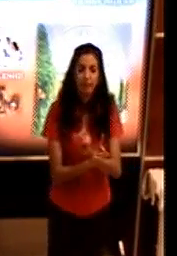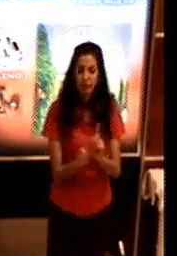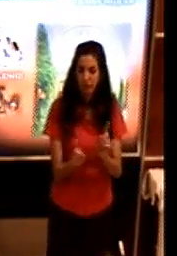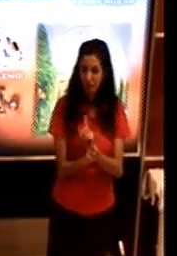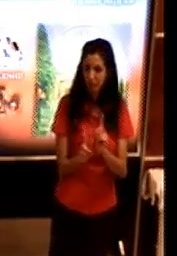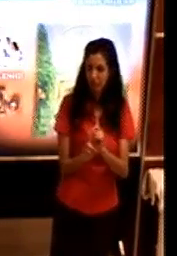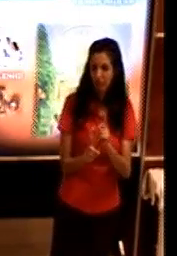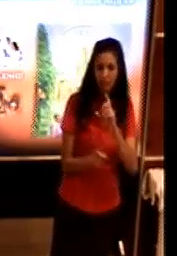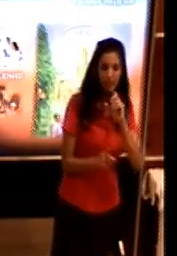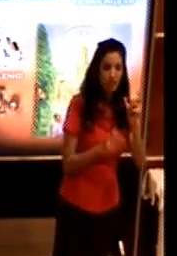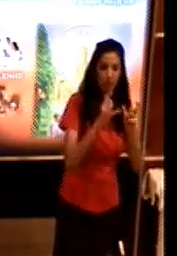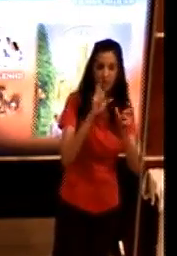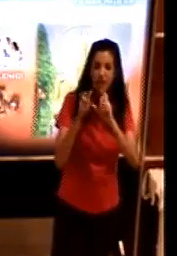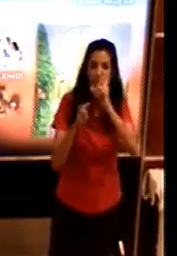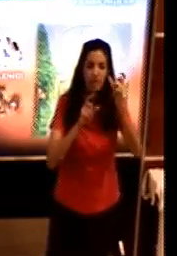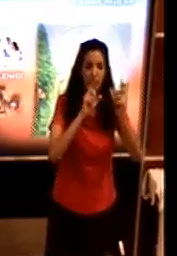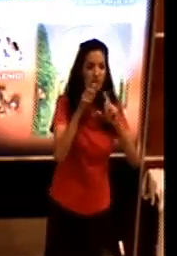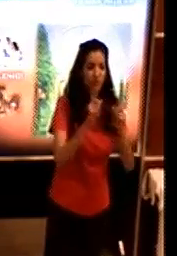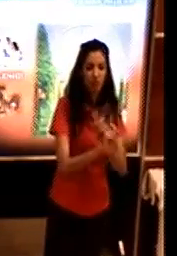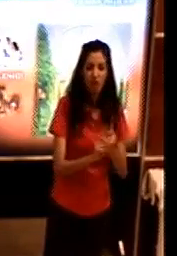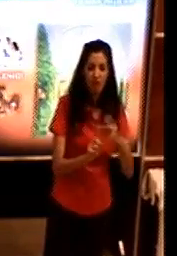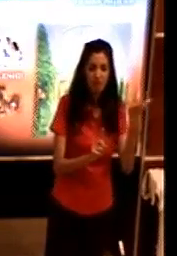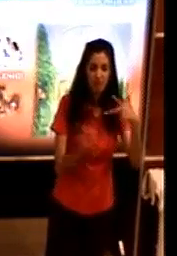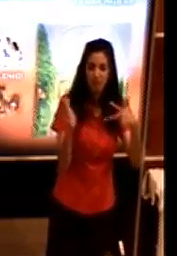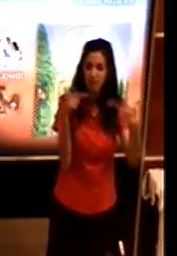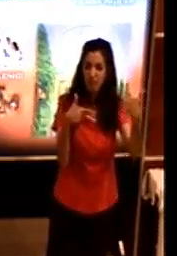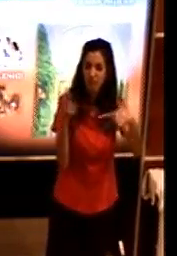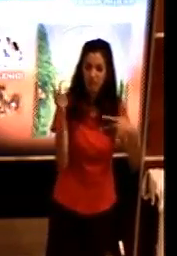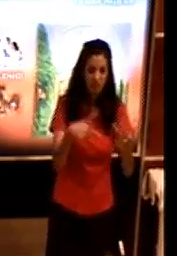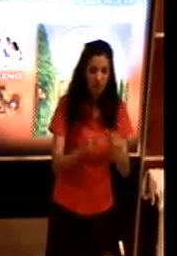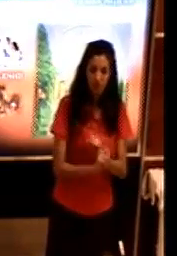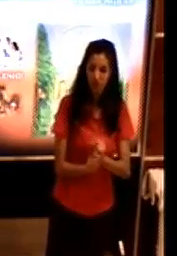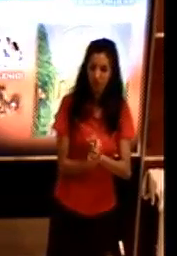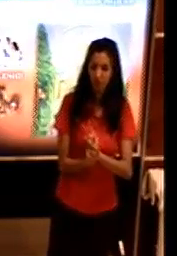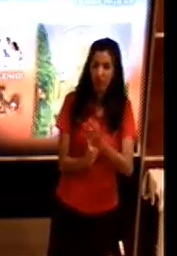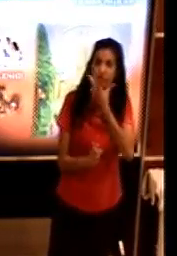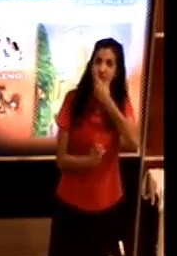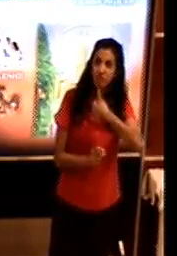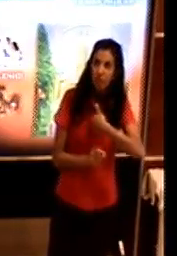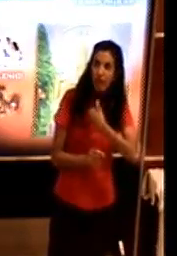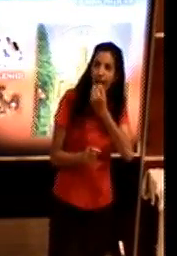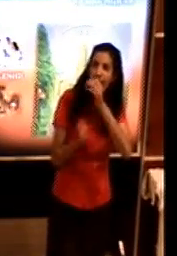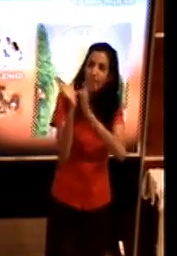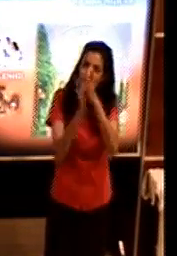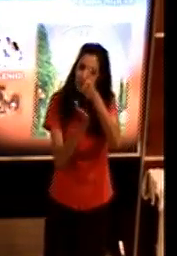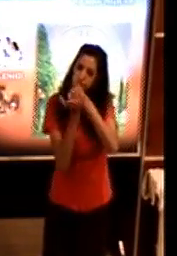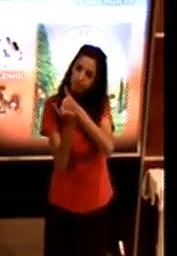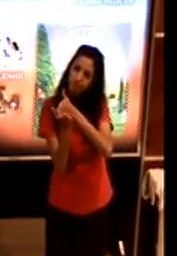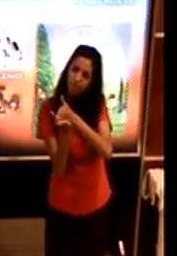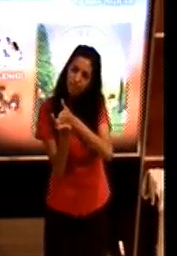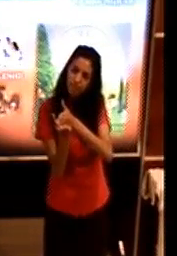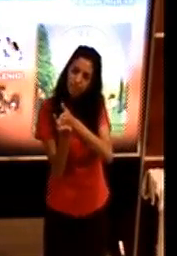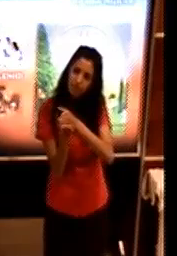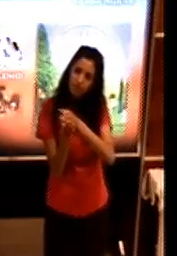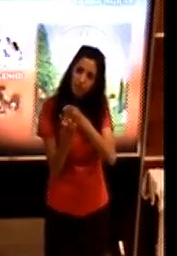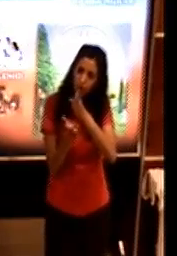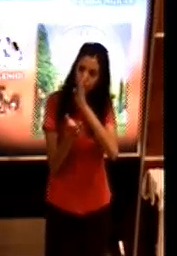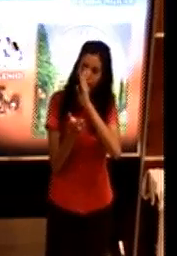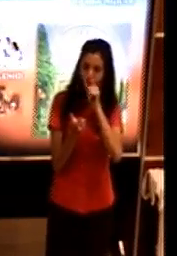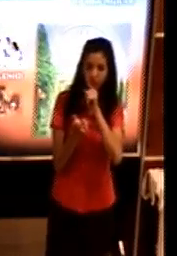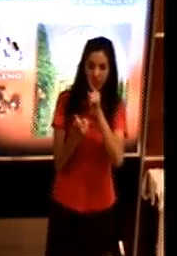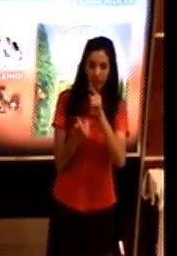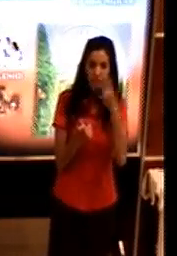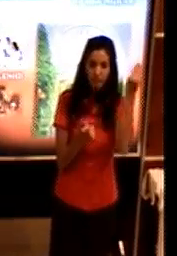allá. No, es claro. Si yo sirvo a Cristo y hago la voluntad de Dios, y si guardo el sábado, como dice el texto